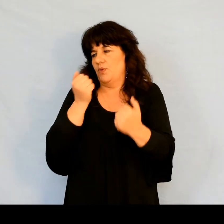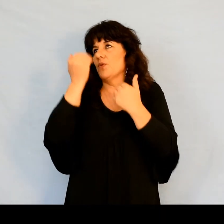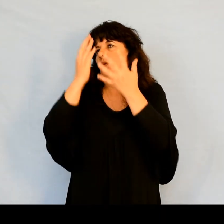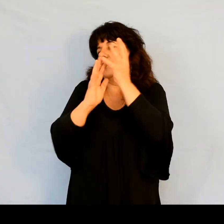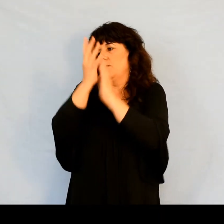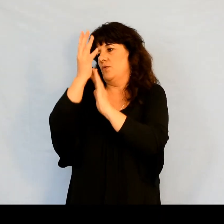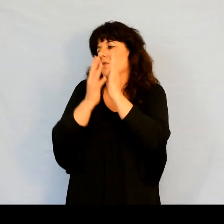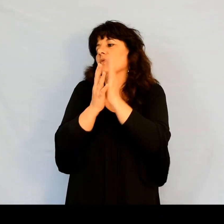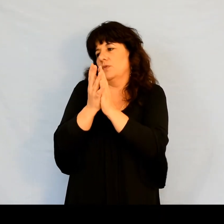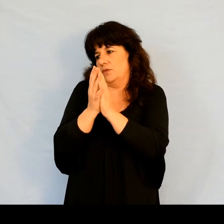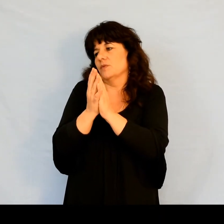tous les 2 ensemble.